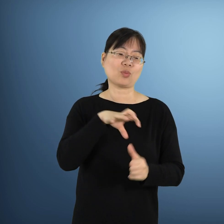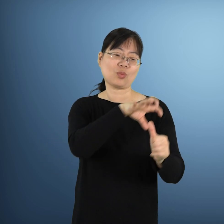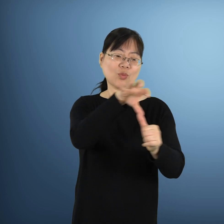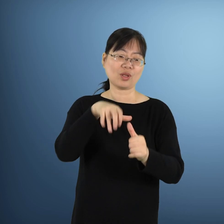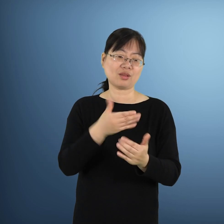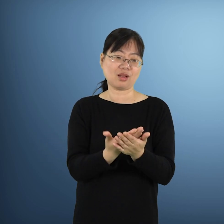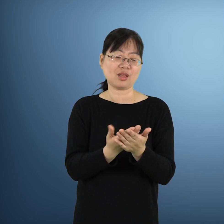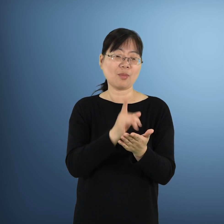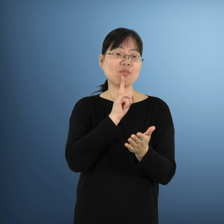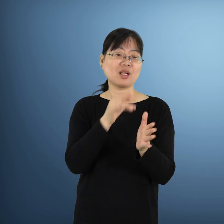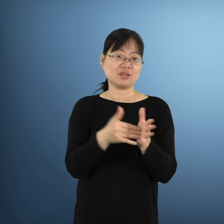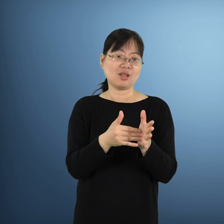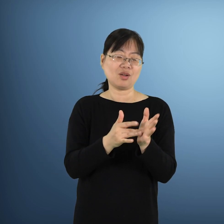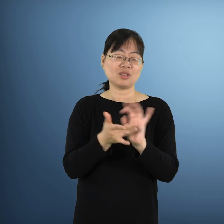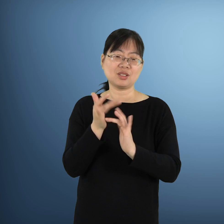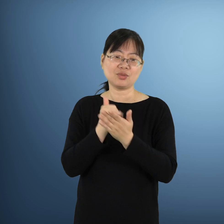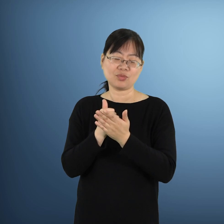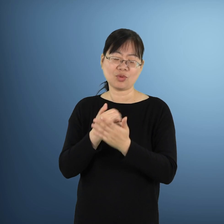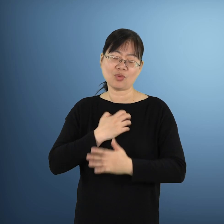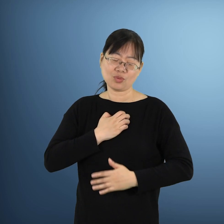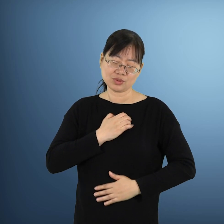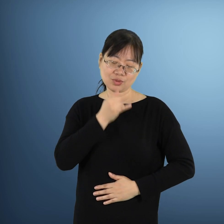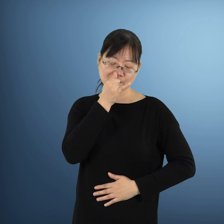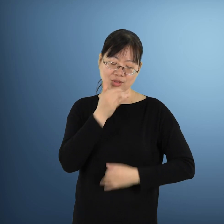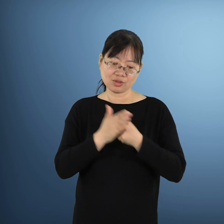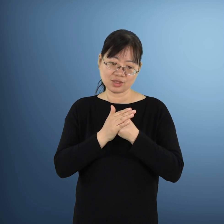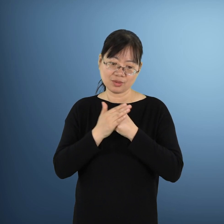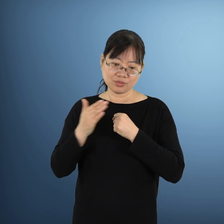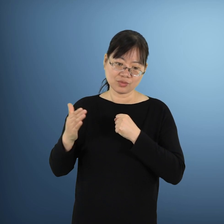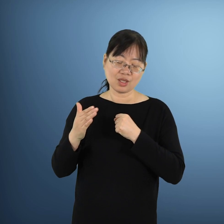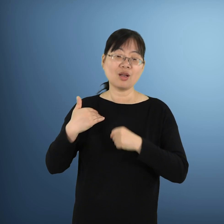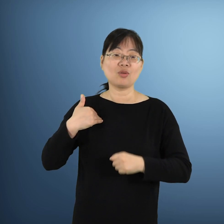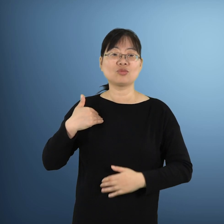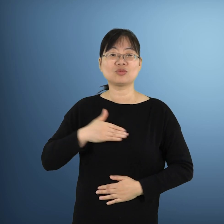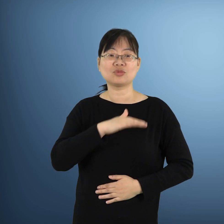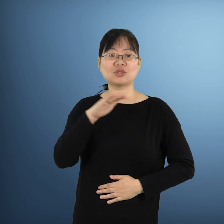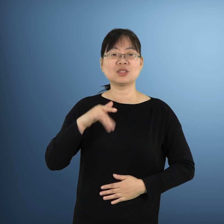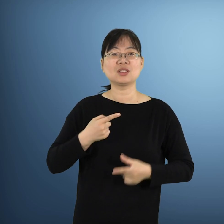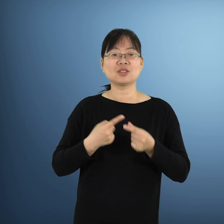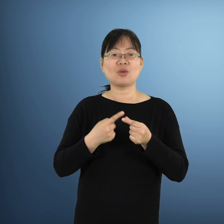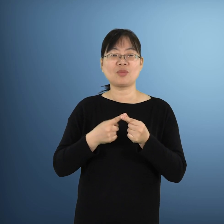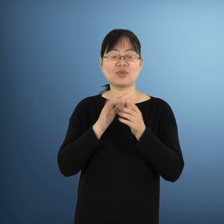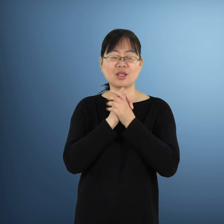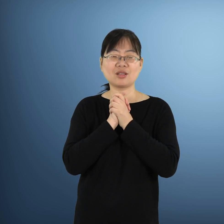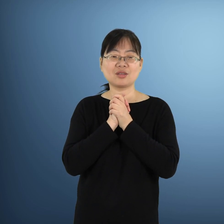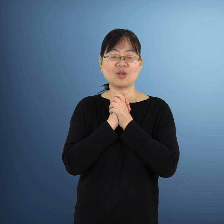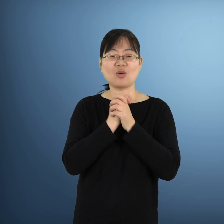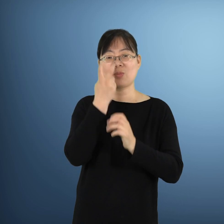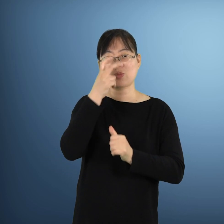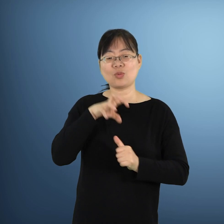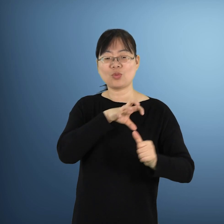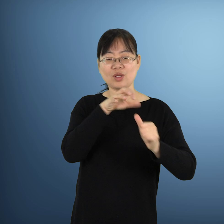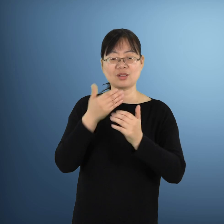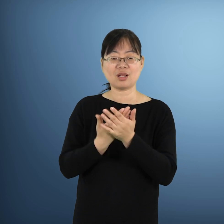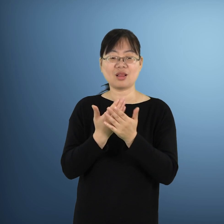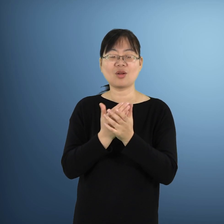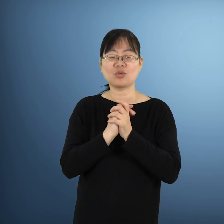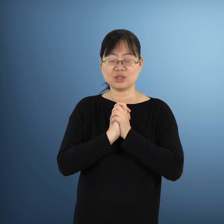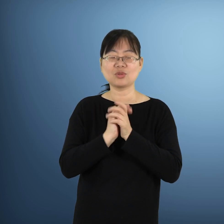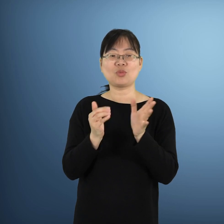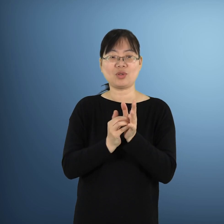주십시오. 예수님도 걱정이 돼서 우리 첫 번째 기도를 보호해 달라고